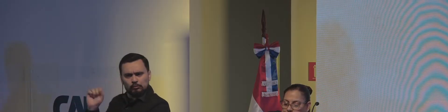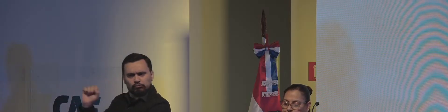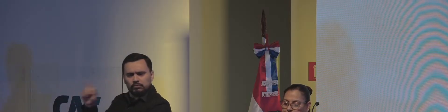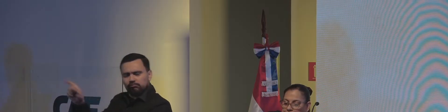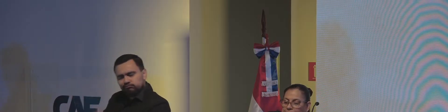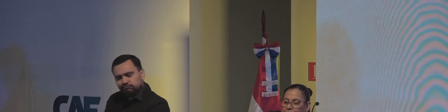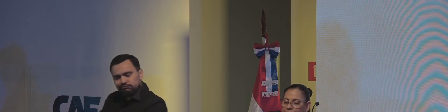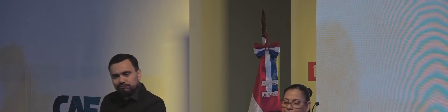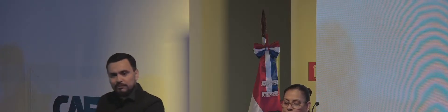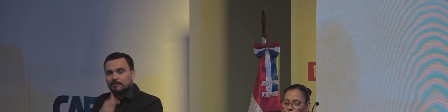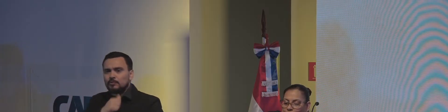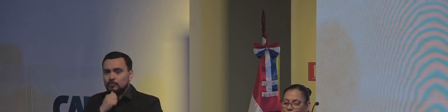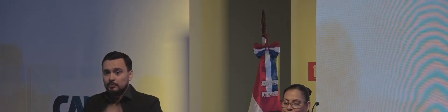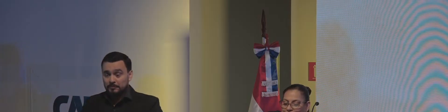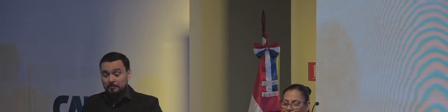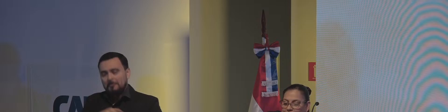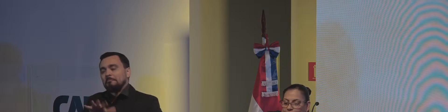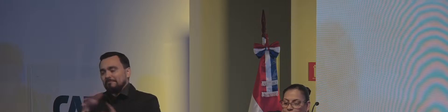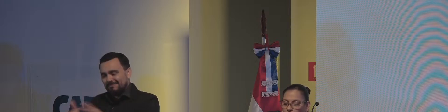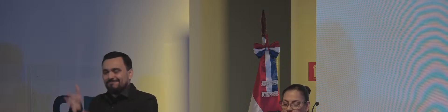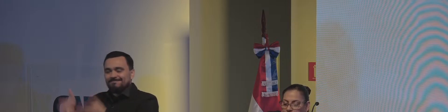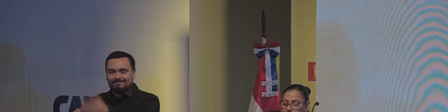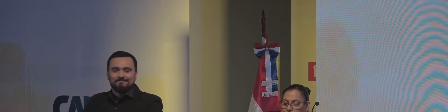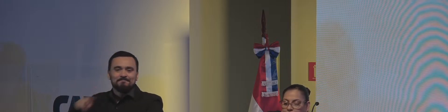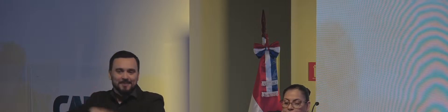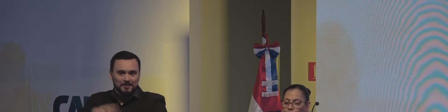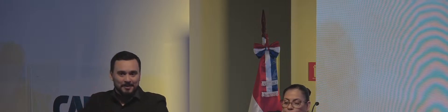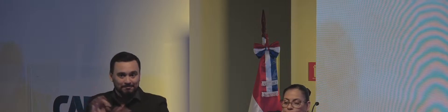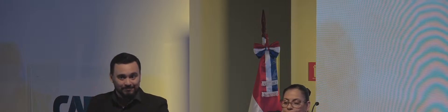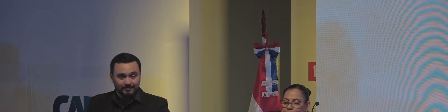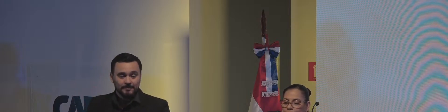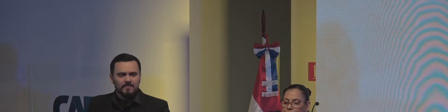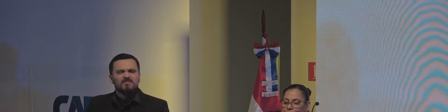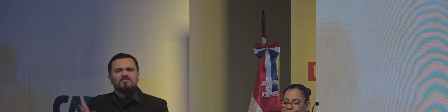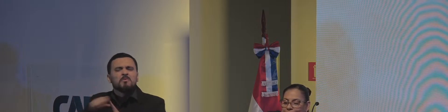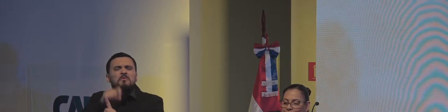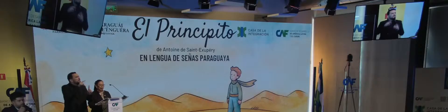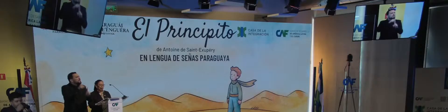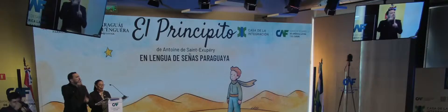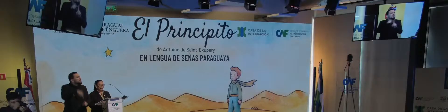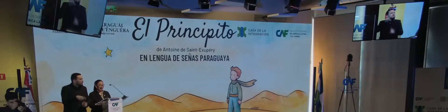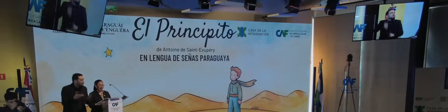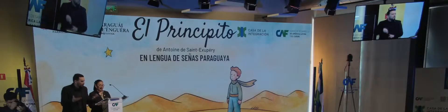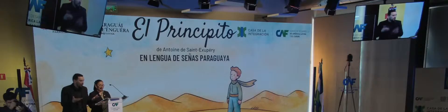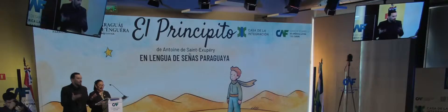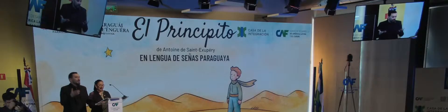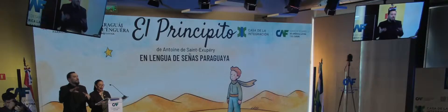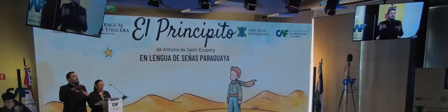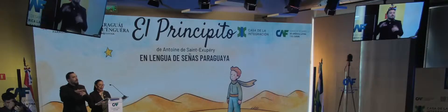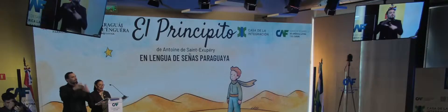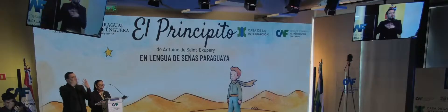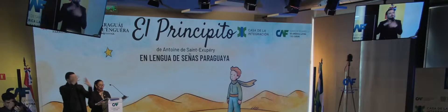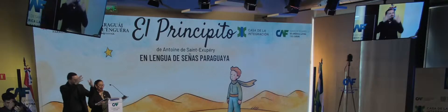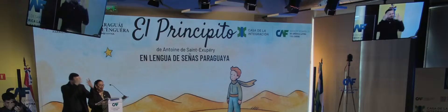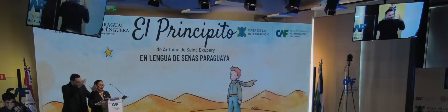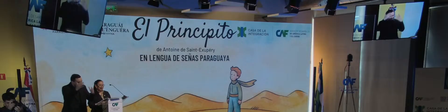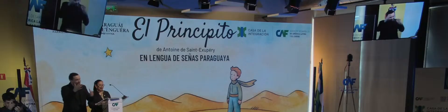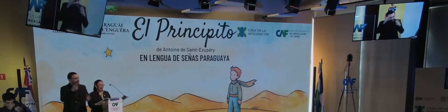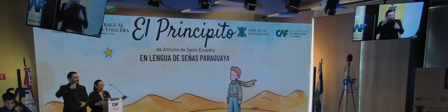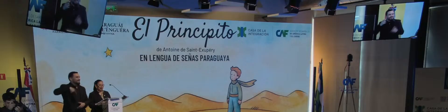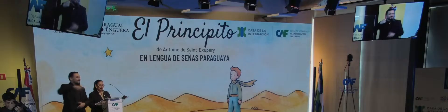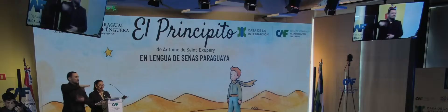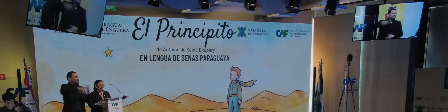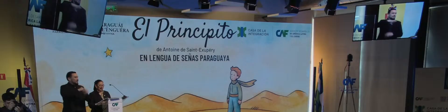Saint-Exupéry, en lengua de señas paraguaya, con el objetivo de brindar un homenaje a la comunidad sorda